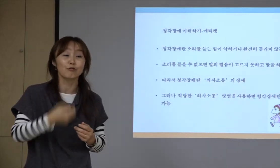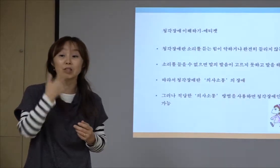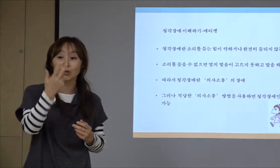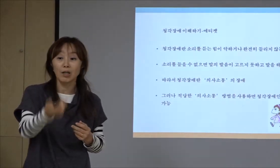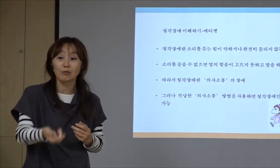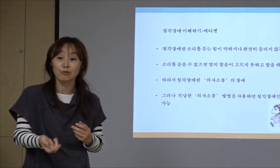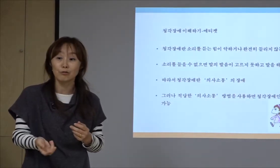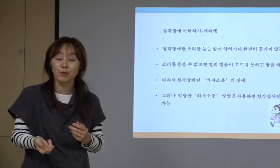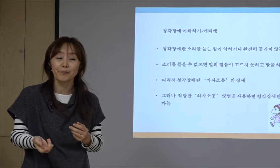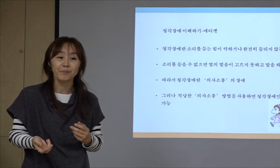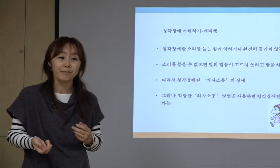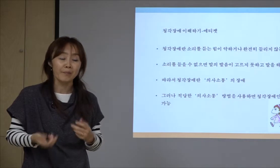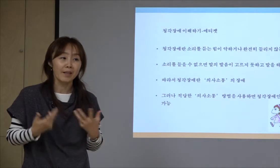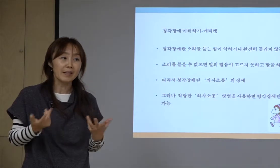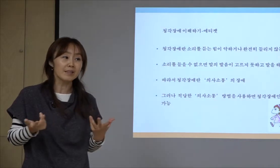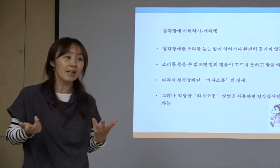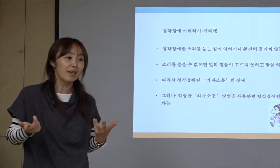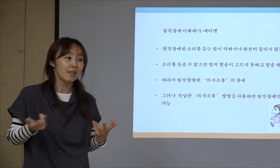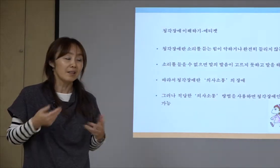웃기도 하고 뭐 하는데